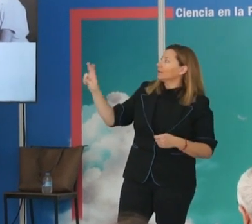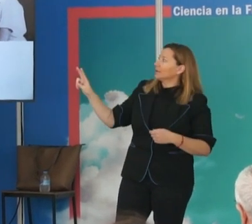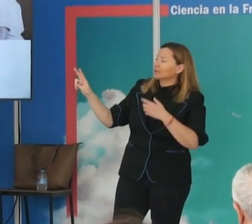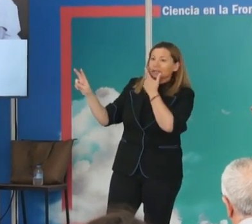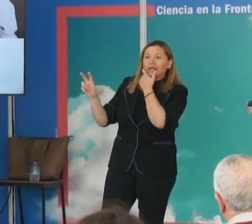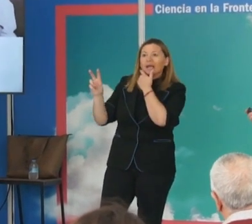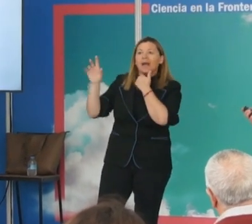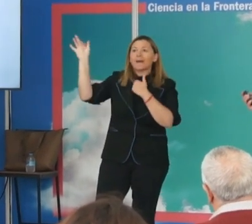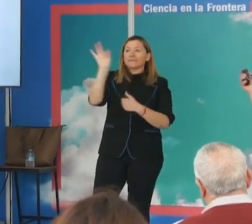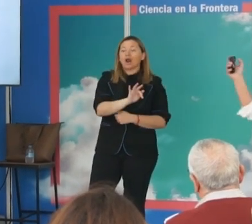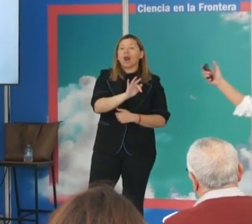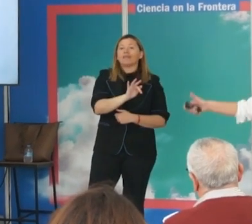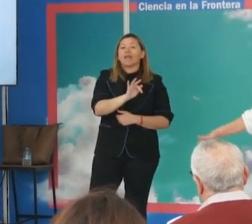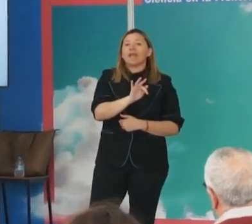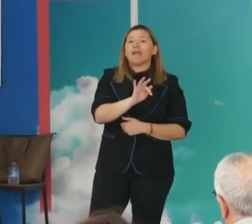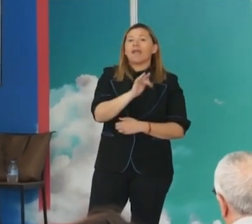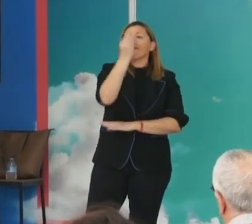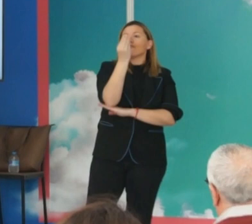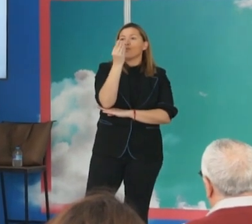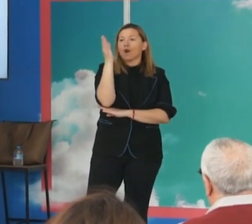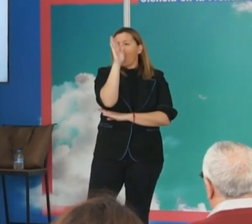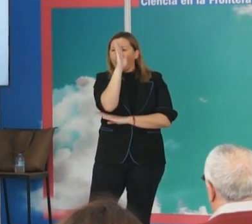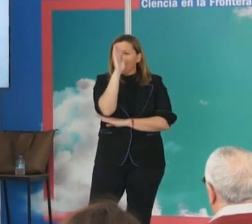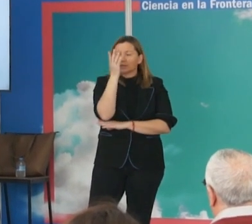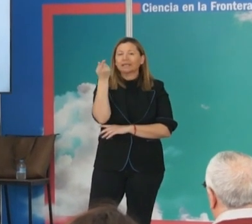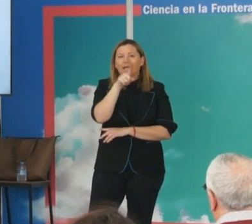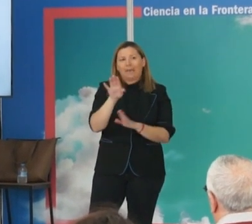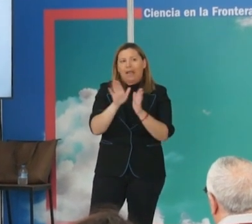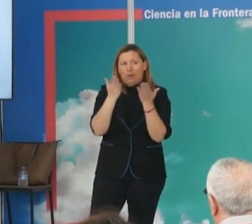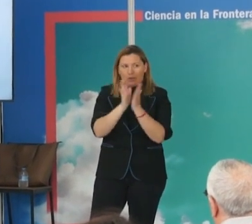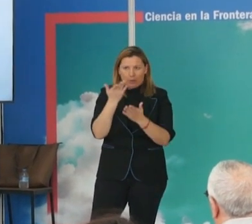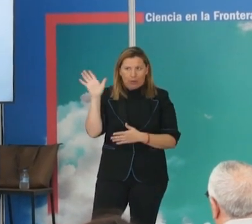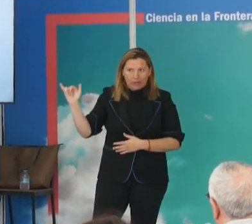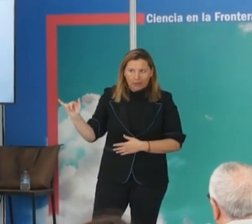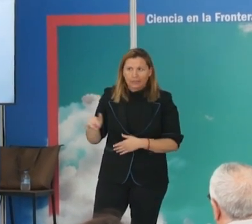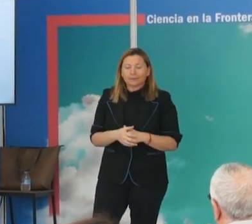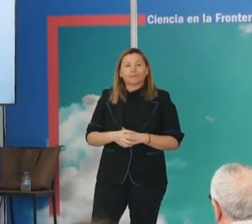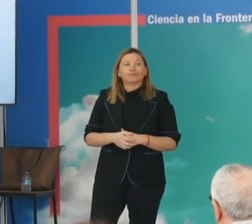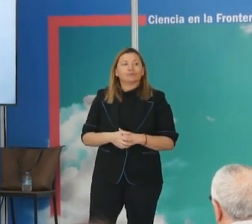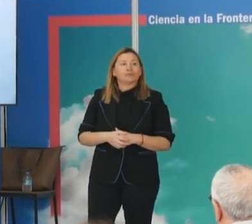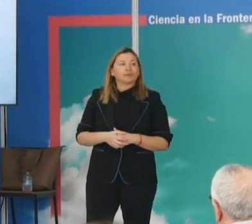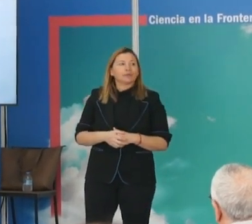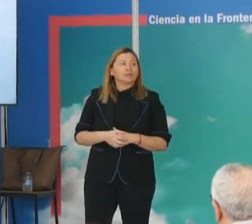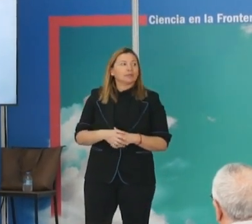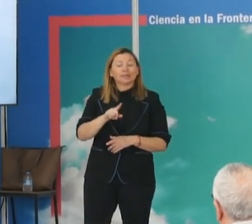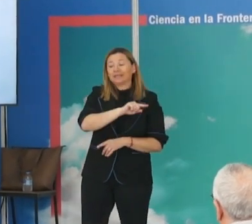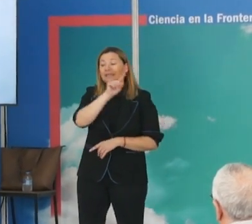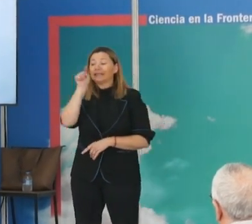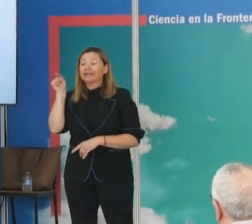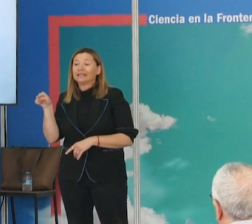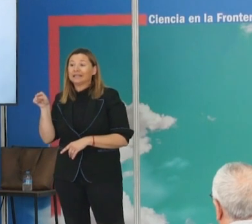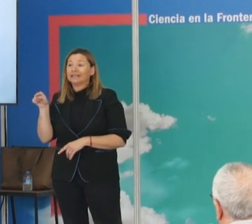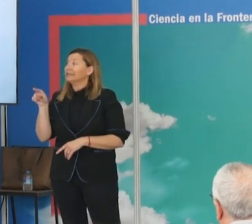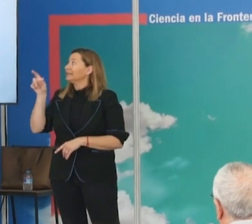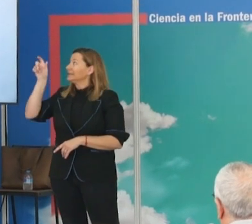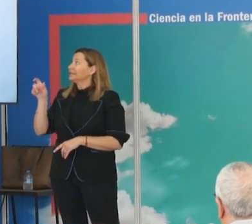en las películas de figuras ocultas o evidentemente también en el libro, ¿vale? Y librito de Lise Meitner